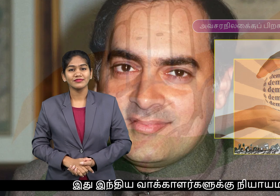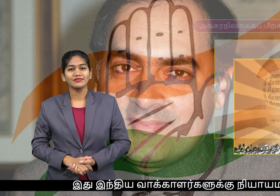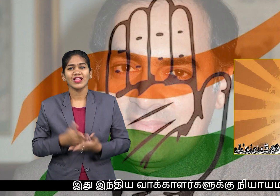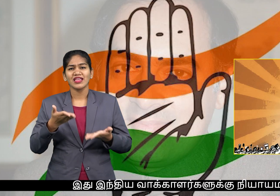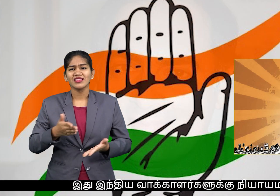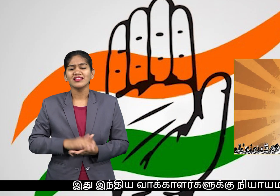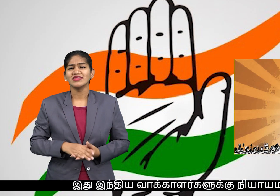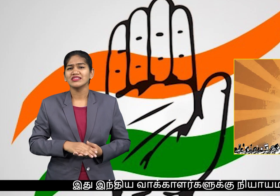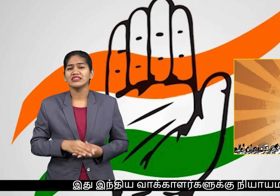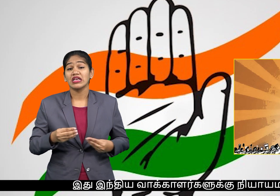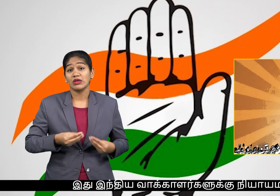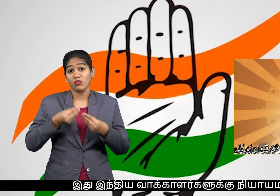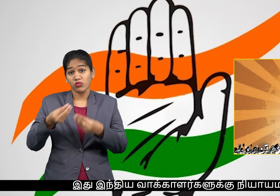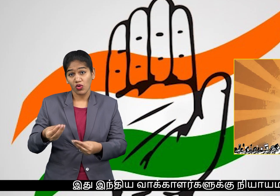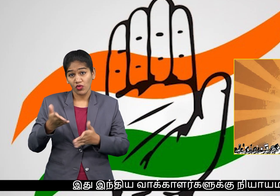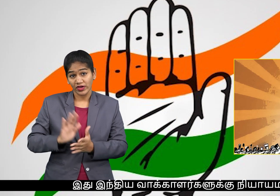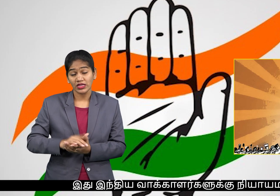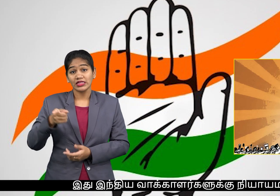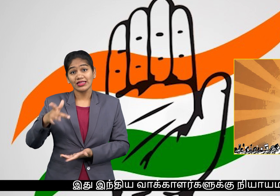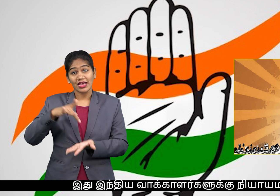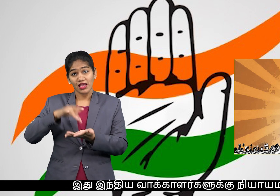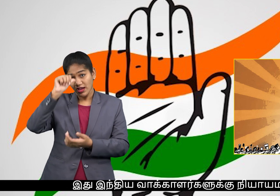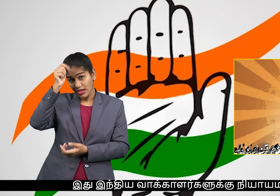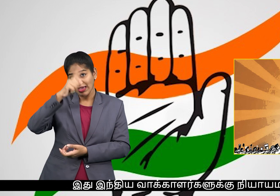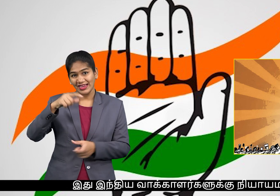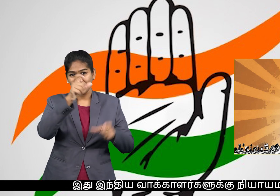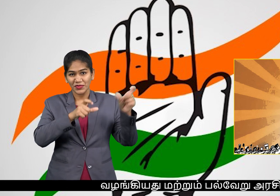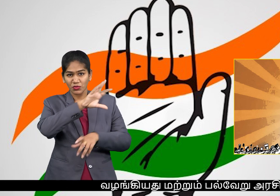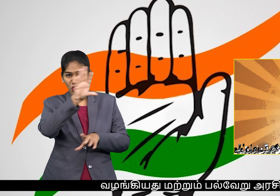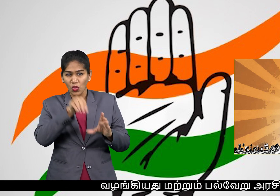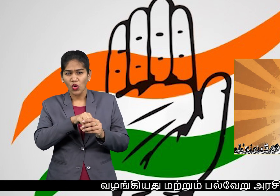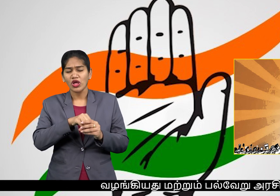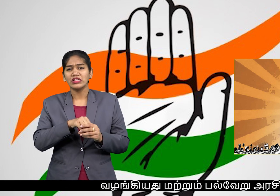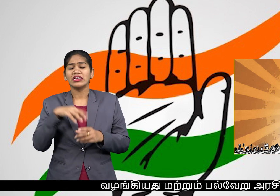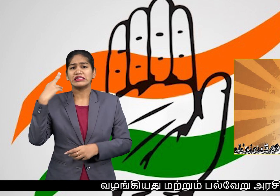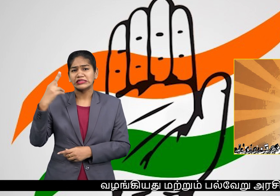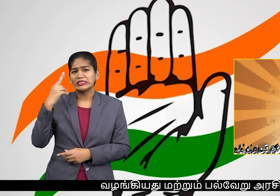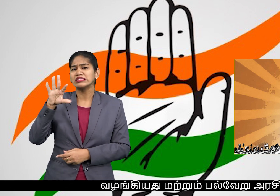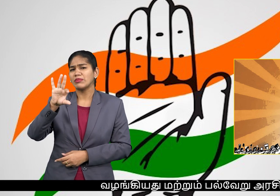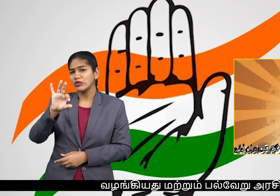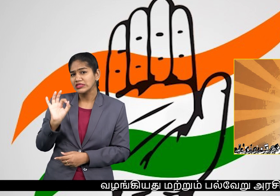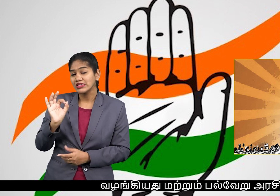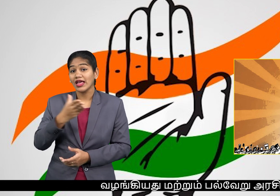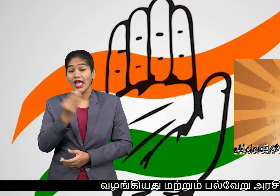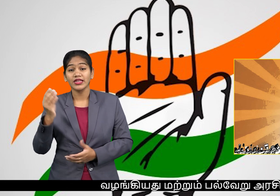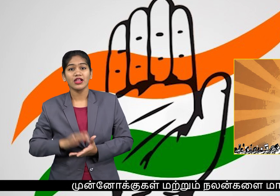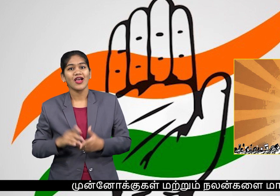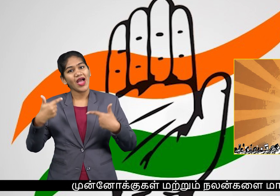இது இந்திய வாக்காளர்களுக்கு நியாயமான தேர்வை வழங்கியது மற்றும் பல்வேறு அரசியல்